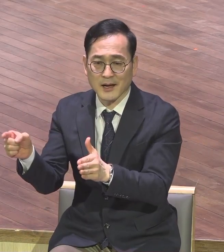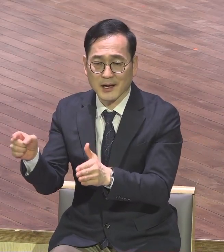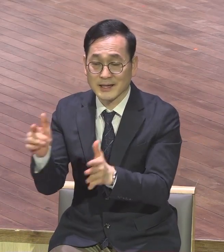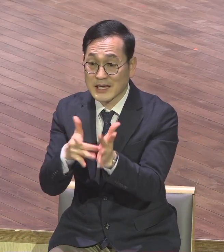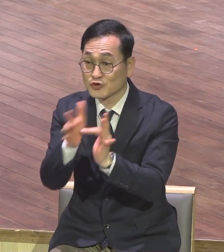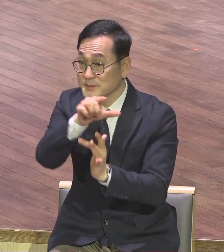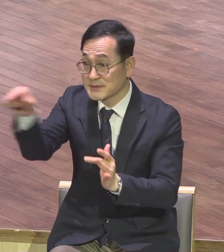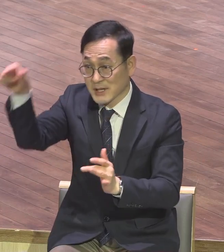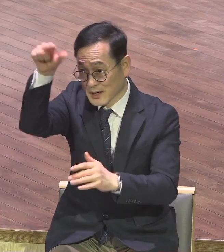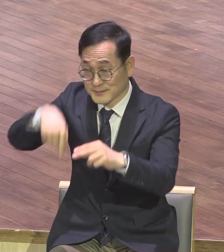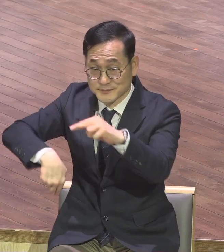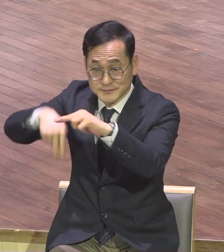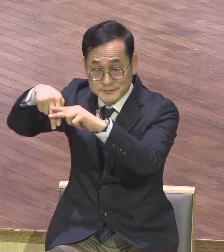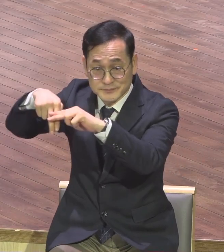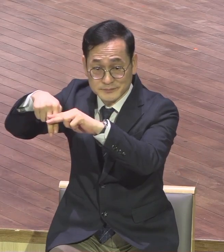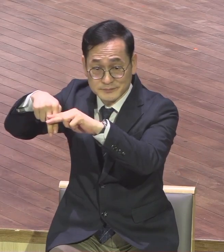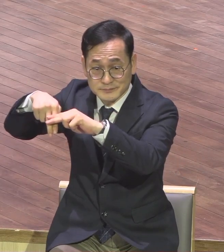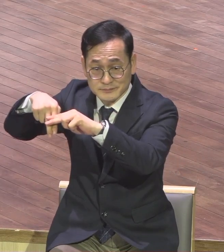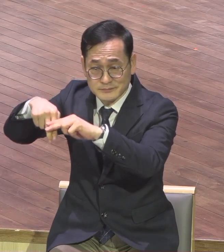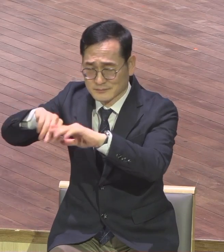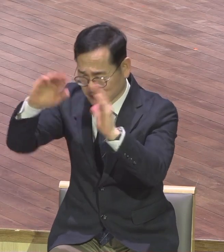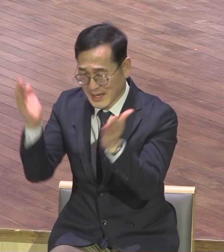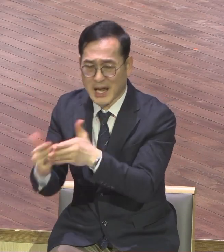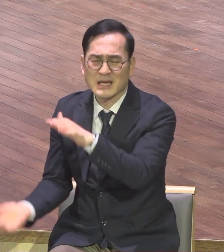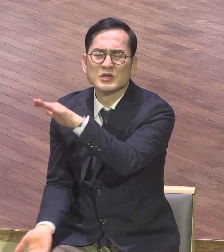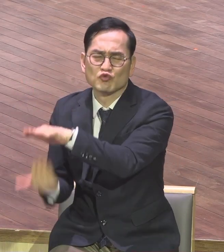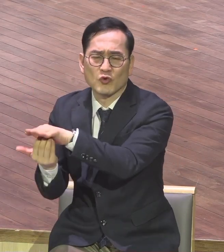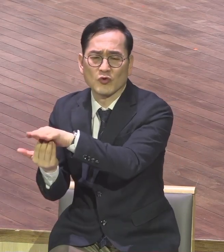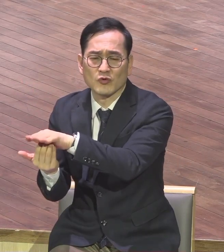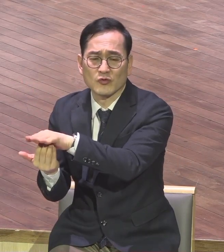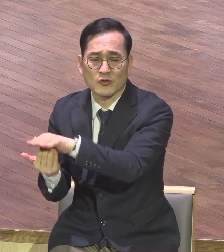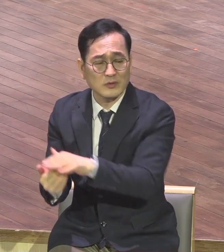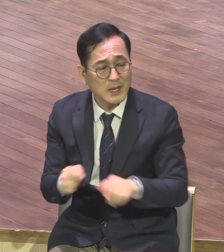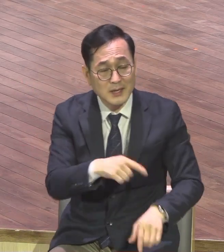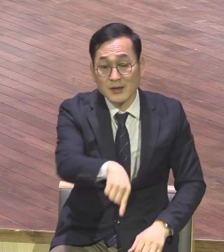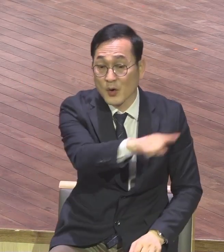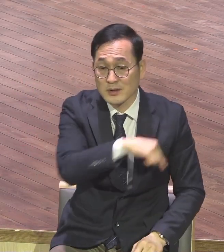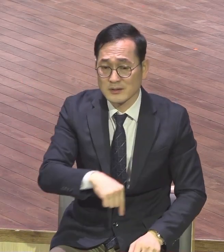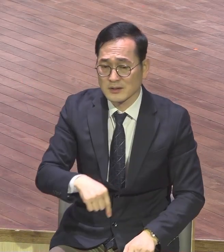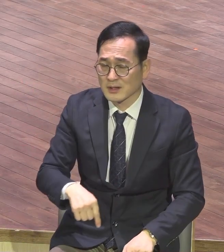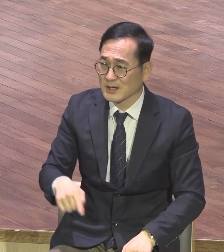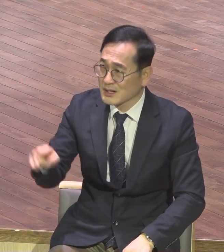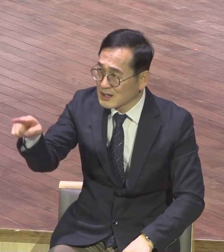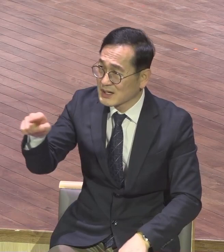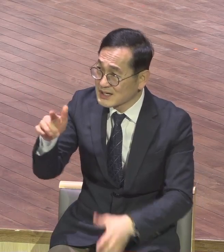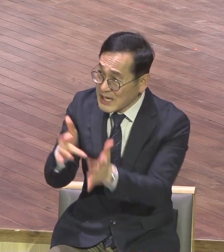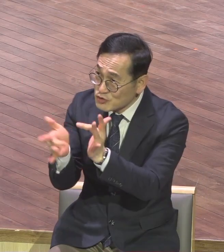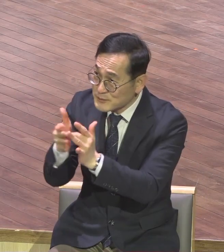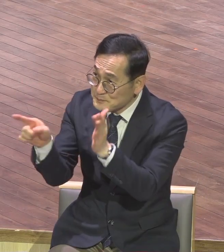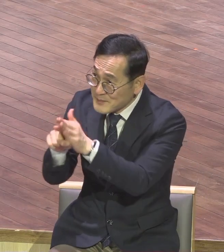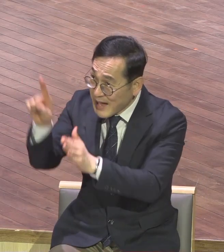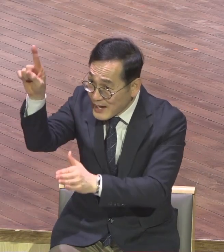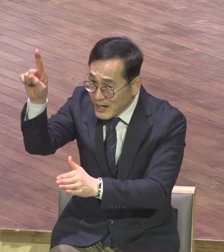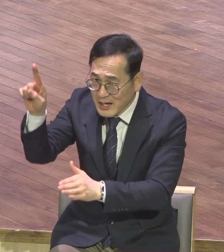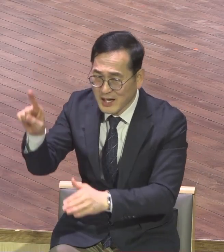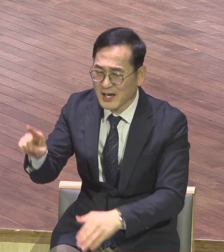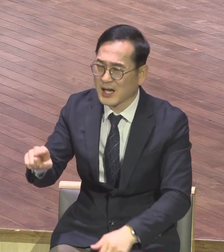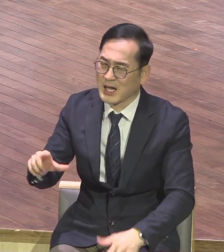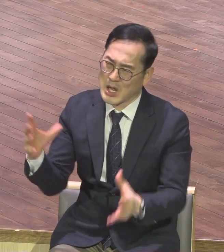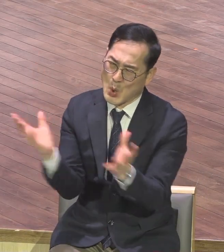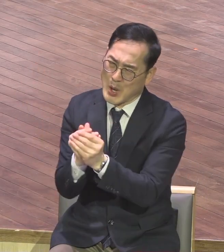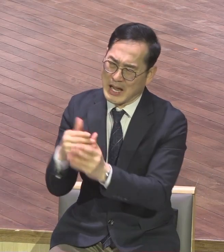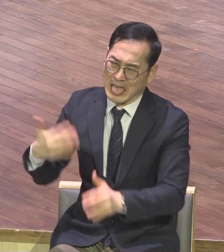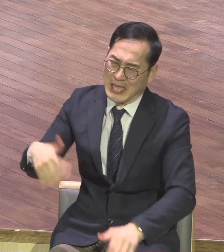완전한 복음을 이들이 여전히 불완전하다고 생각하면서 율법적 행위를